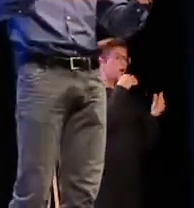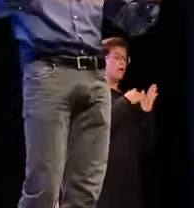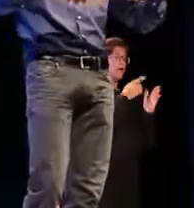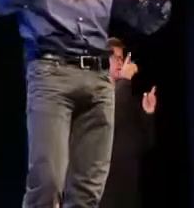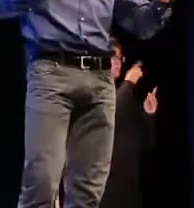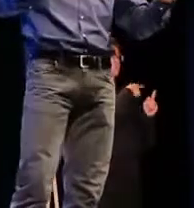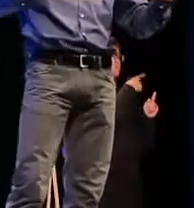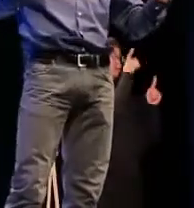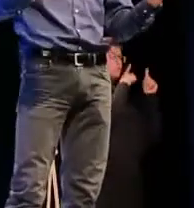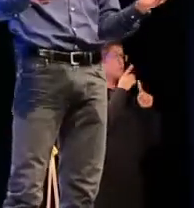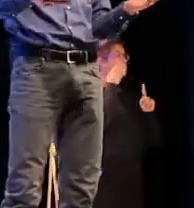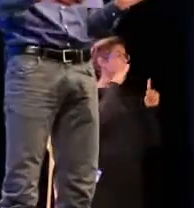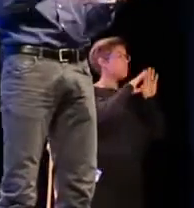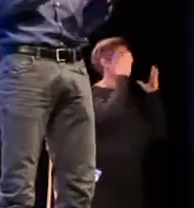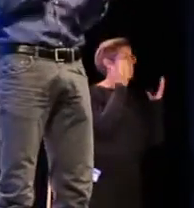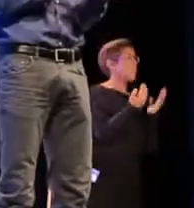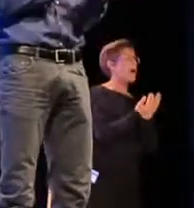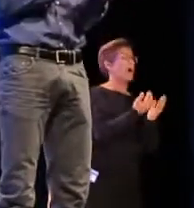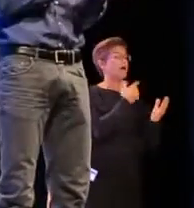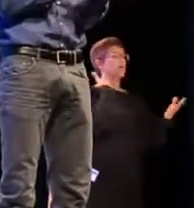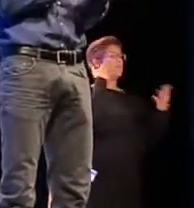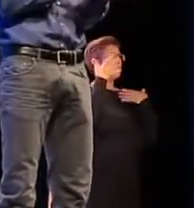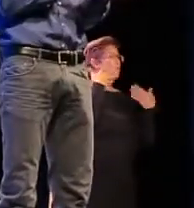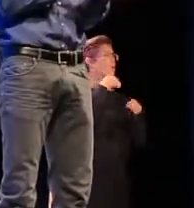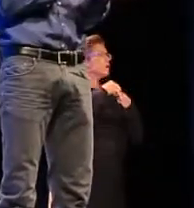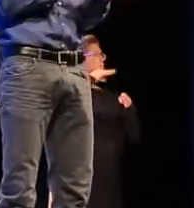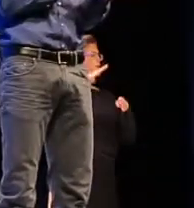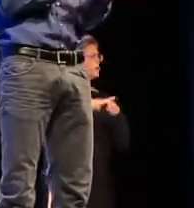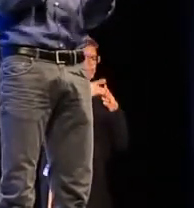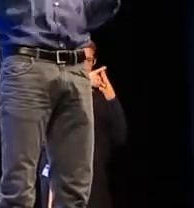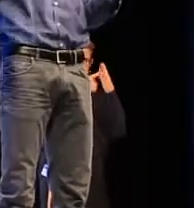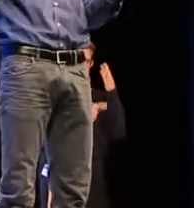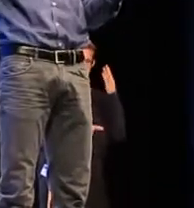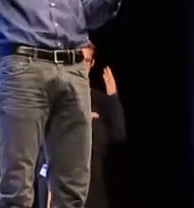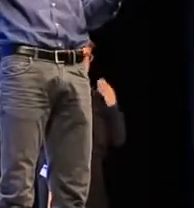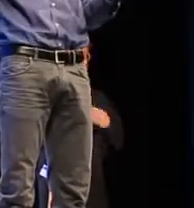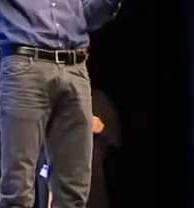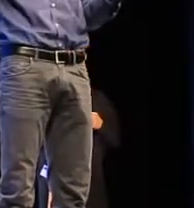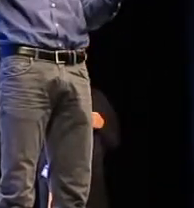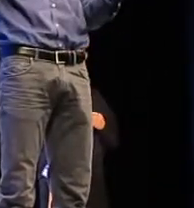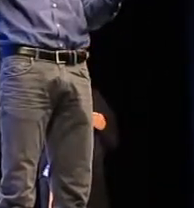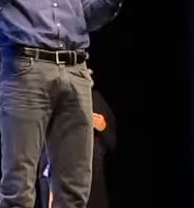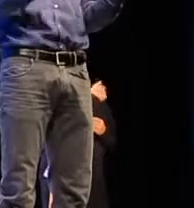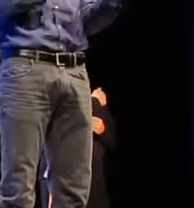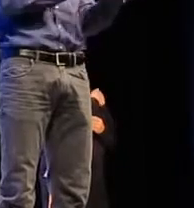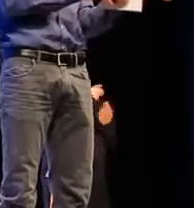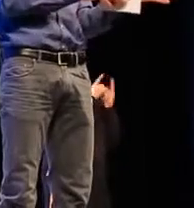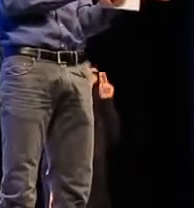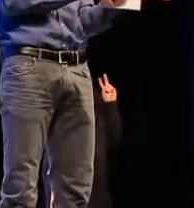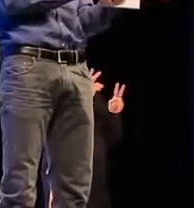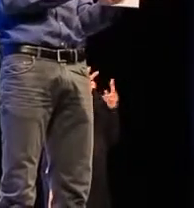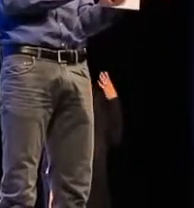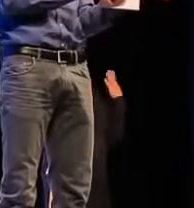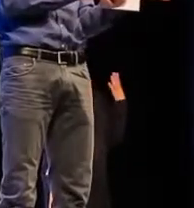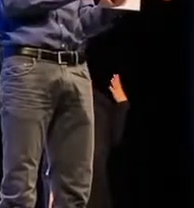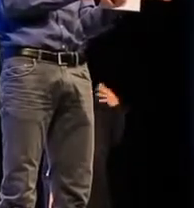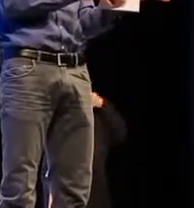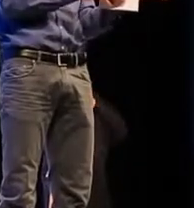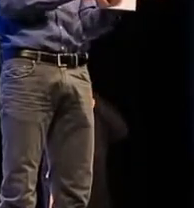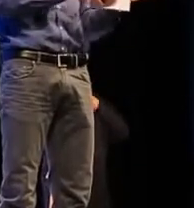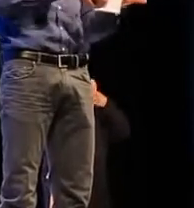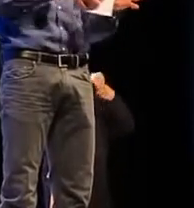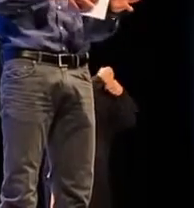av sjukdomar, torka, översvämningar. Att det blir som antagligen som att leva i ett permanent världskrig där fienden är